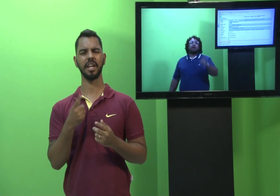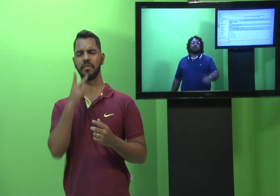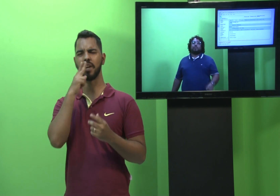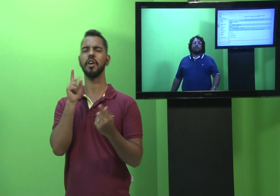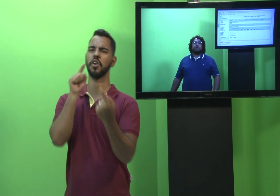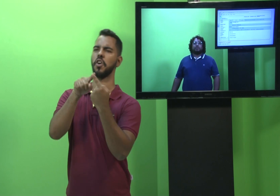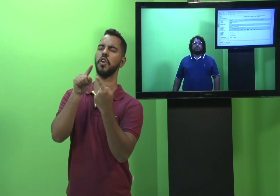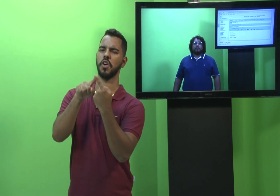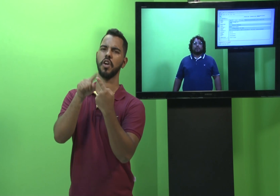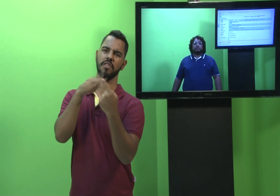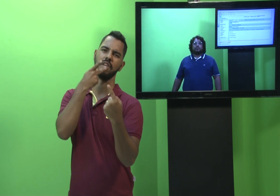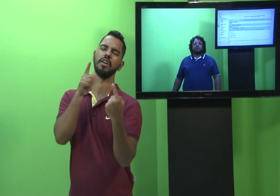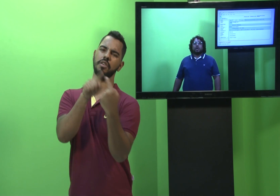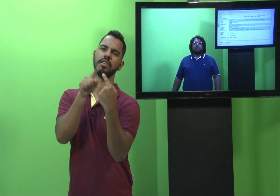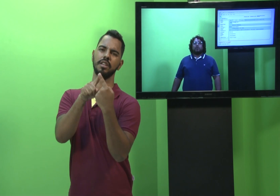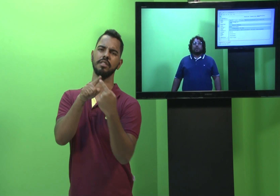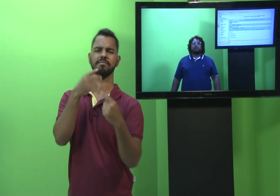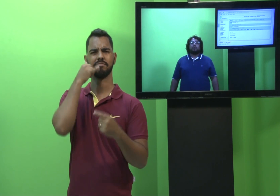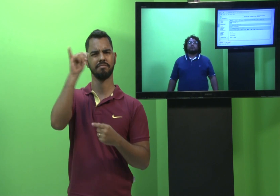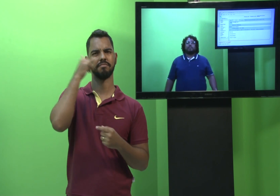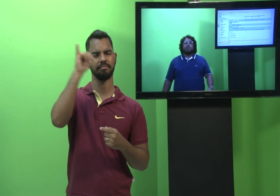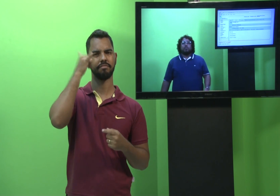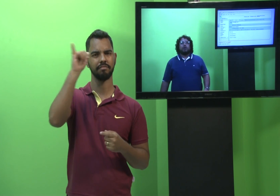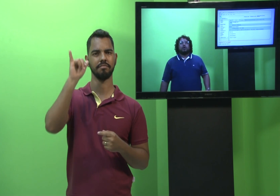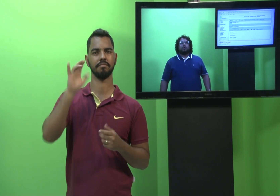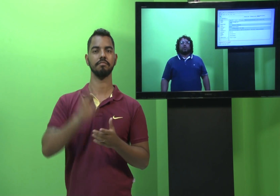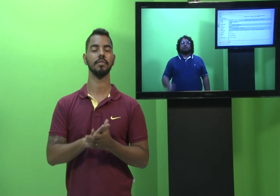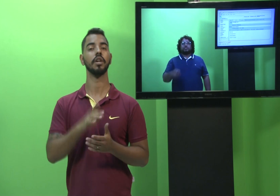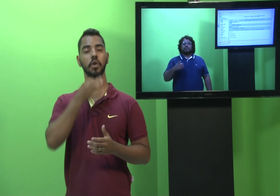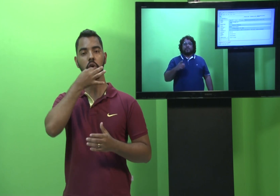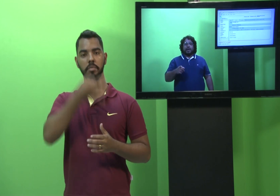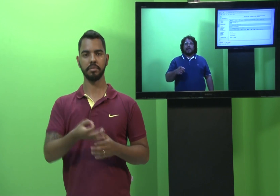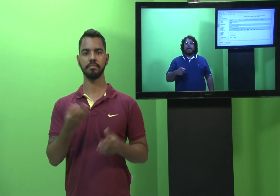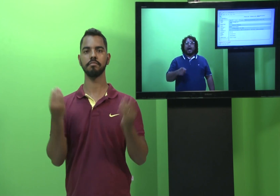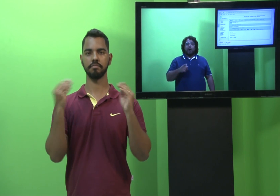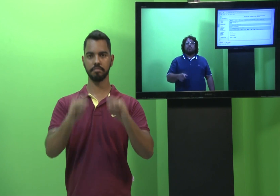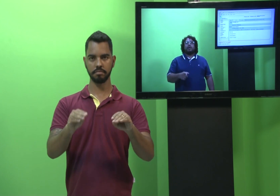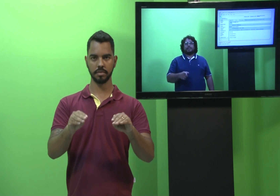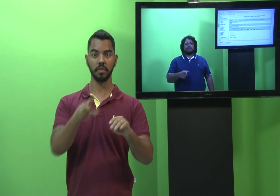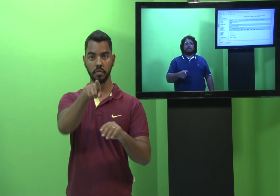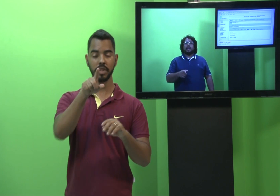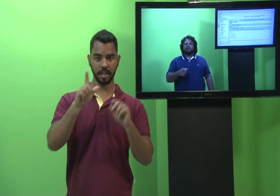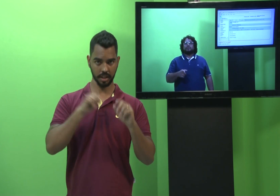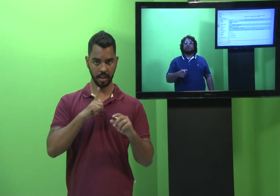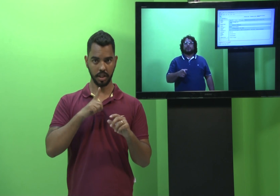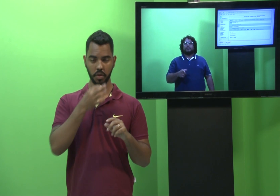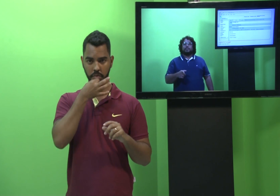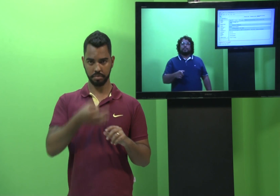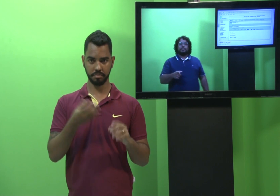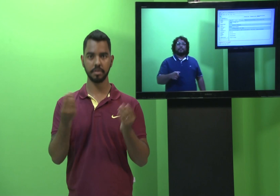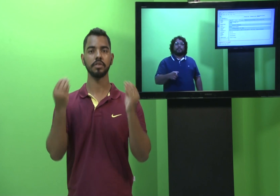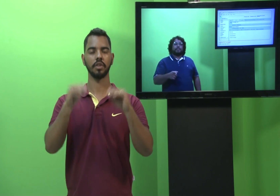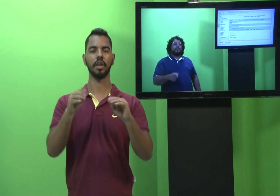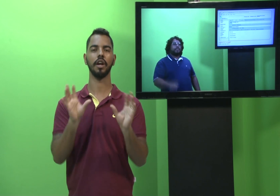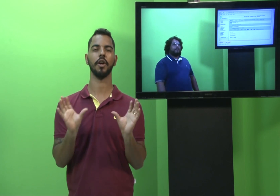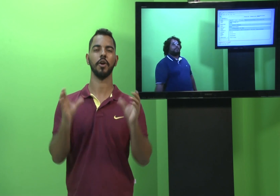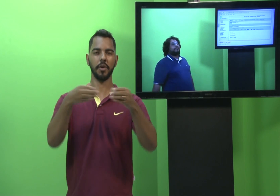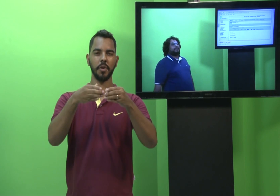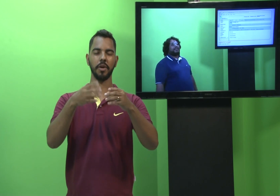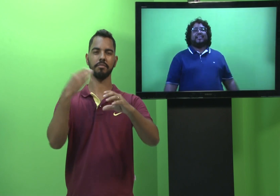troca de opiniões e informações. Por isso, contribua quando tiver algo a acrescentar à discussão.